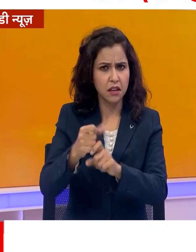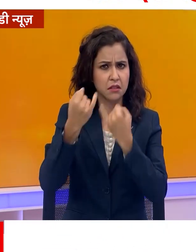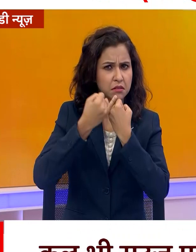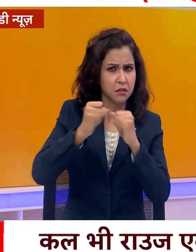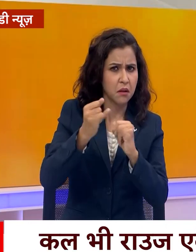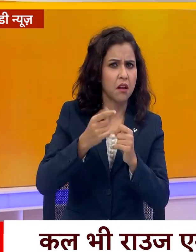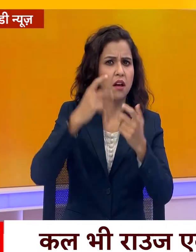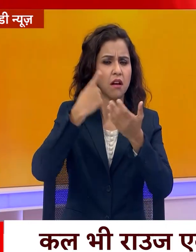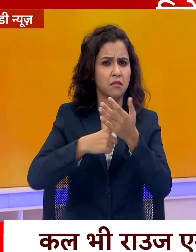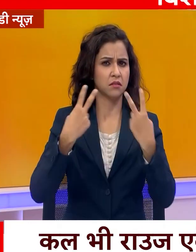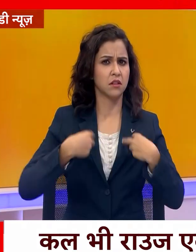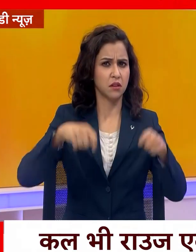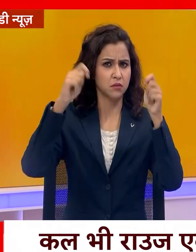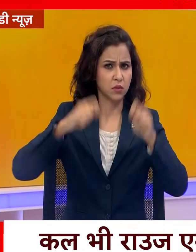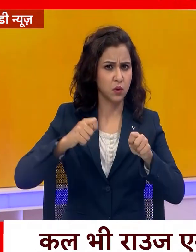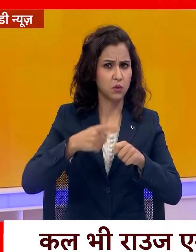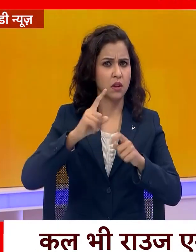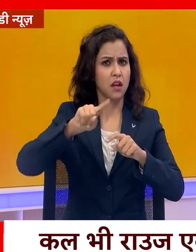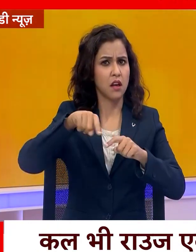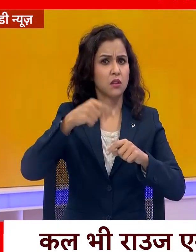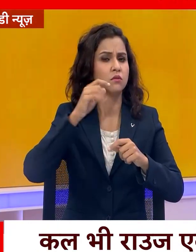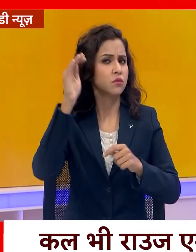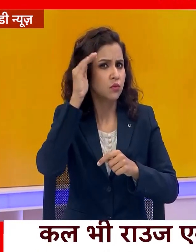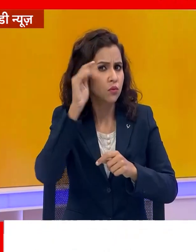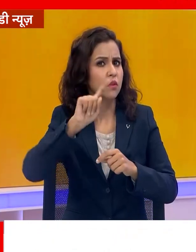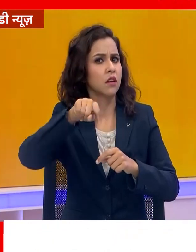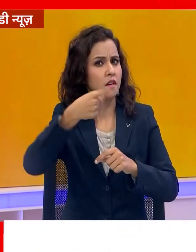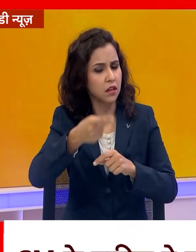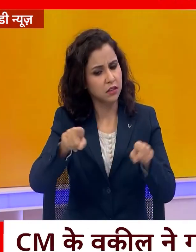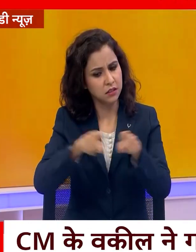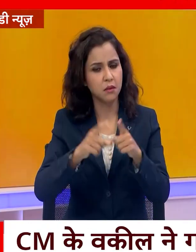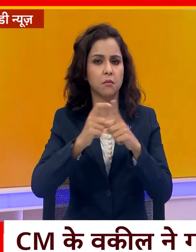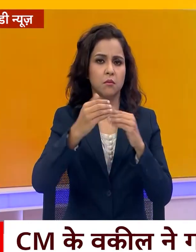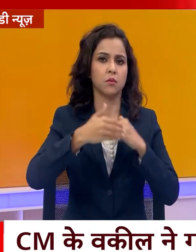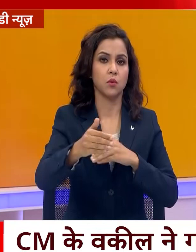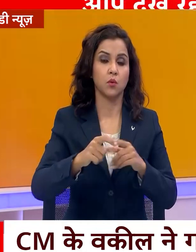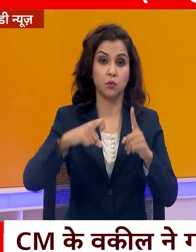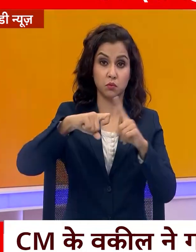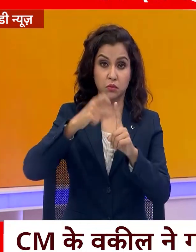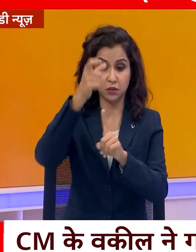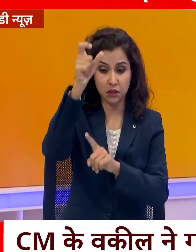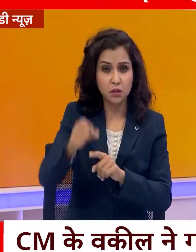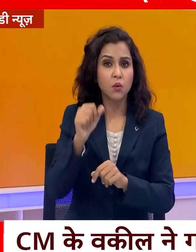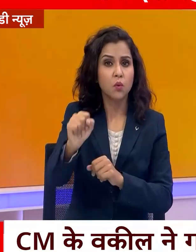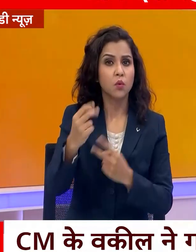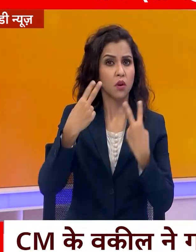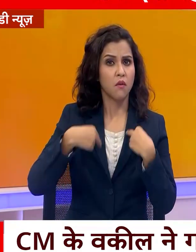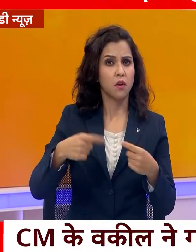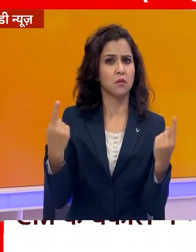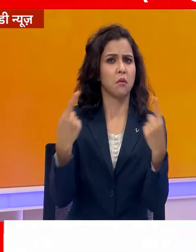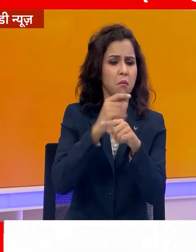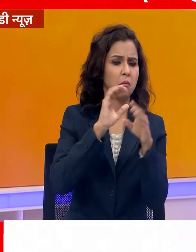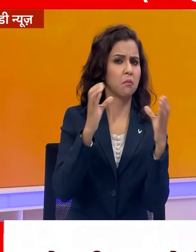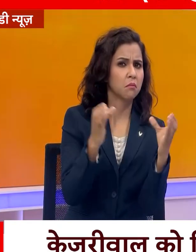पर राउज एवेन्यू कोर्ट ने सुनवाई कल भी जारी रहेगी केजरीवाल के वकील ने अभियोजन पक्ष के